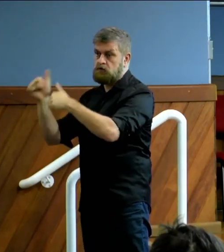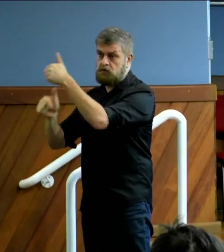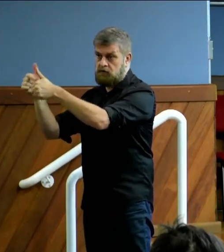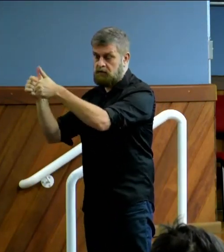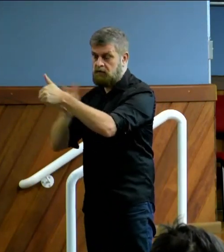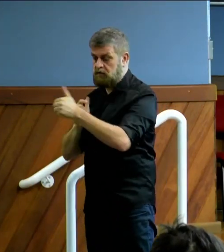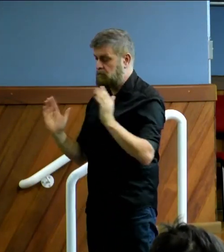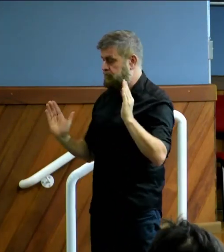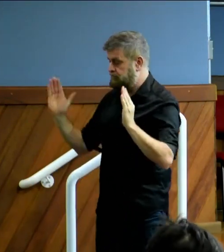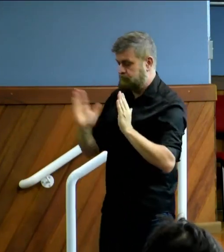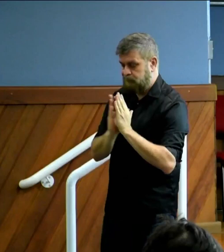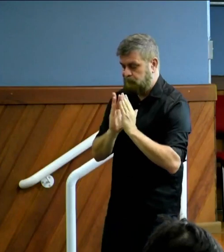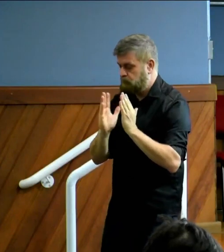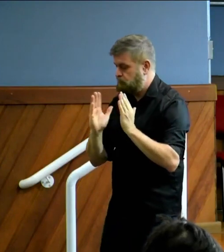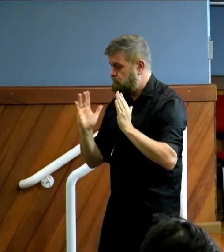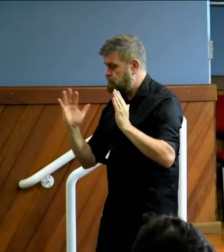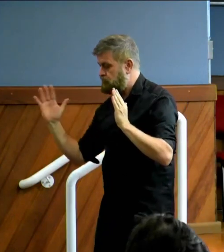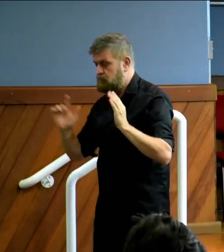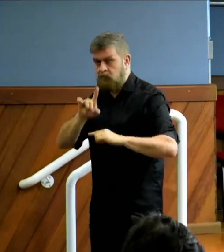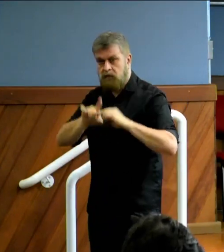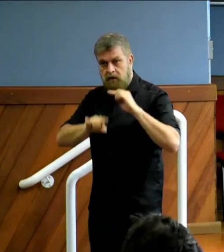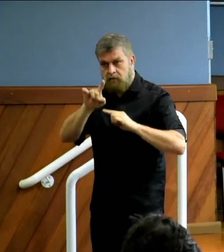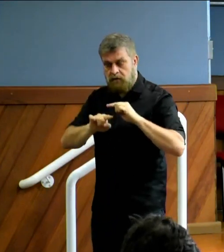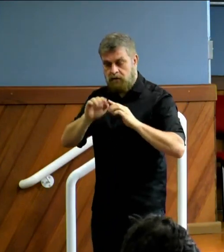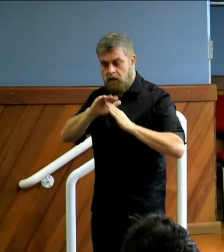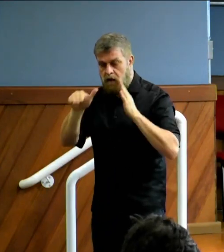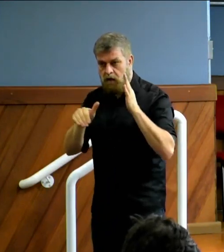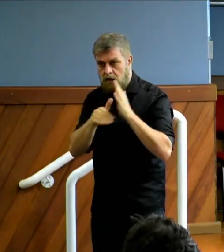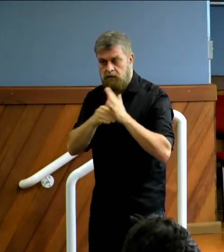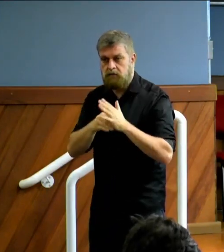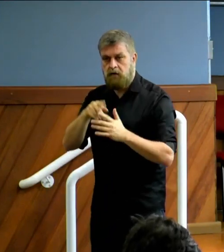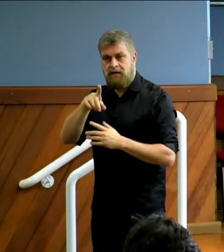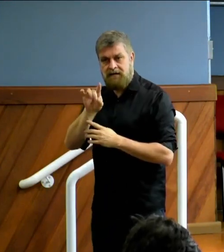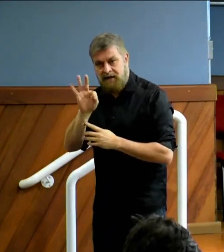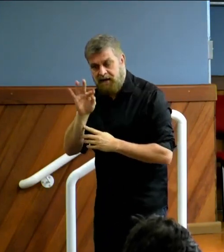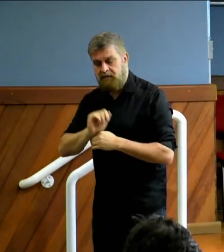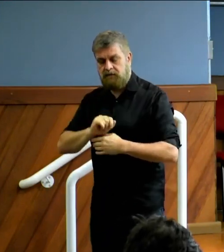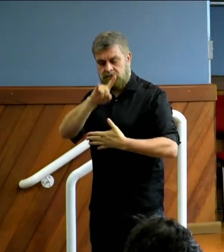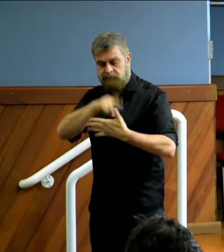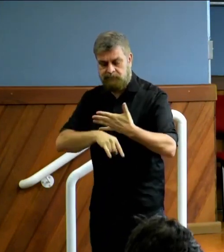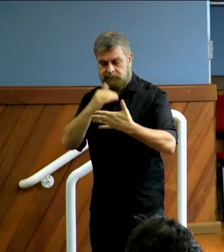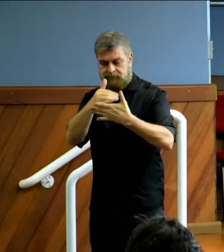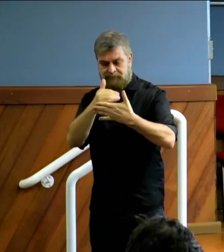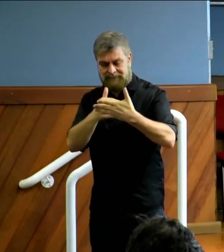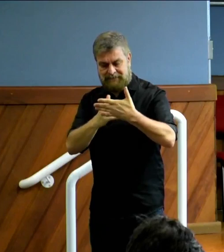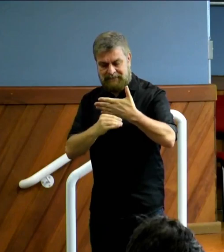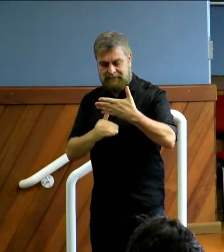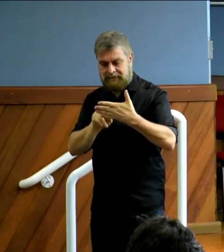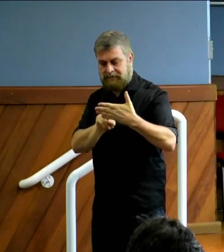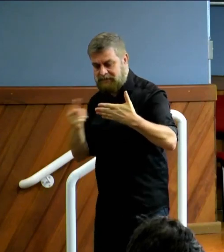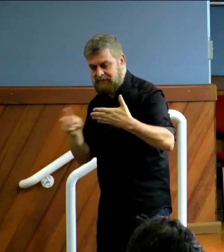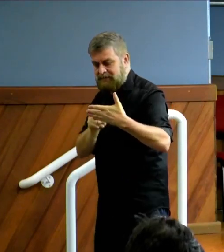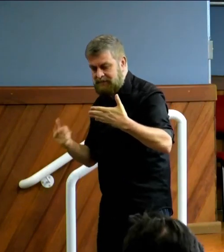nesse meio que é lidar com todos aqueles materiaizinhos, aqueles PDFs, aqueles TIFFs, aqueles JPEGs e